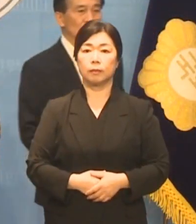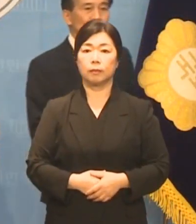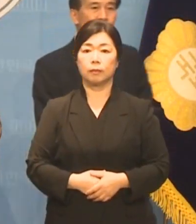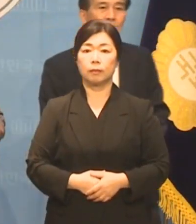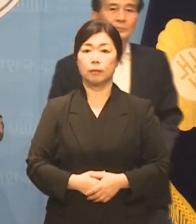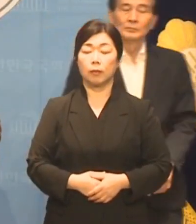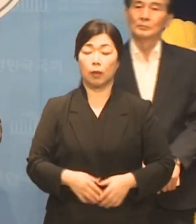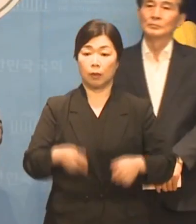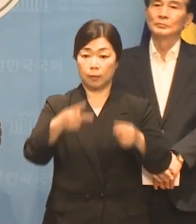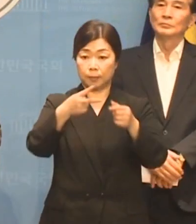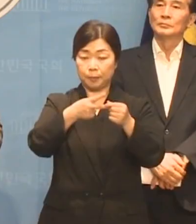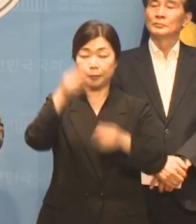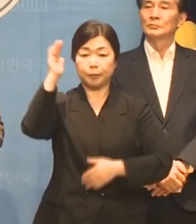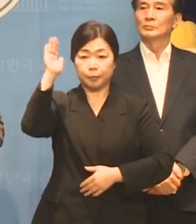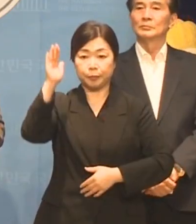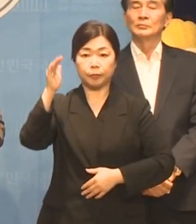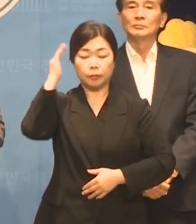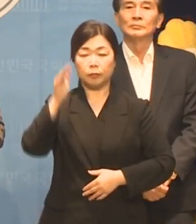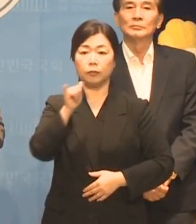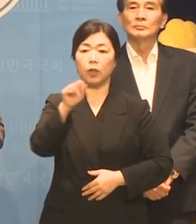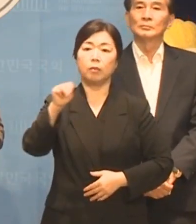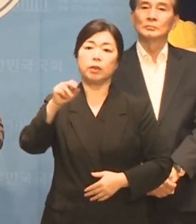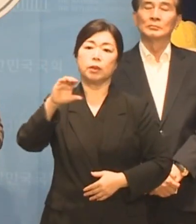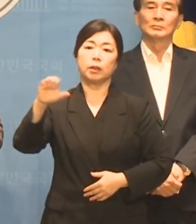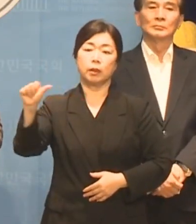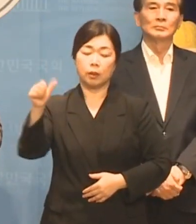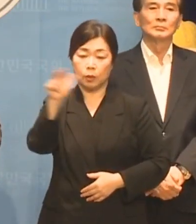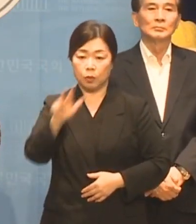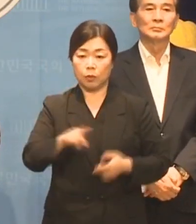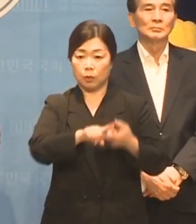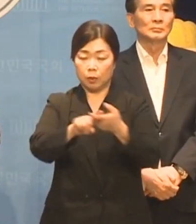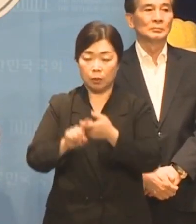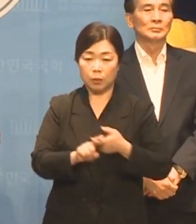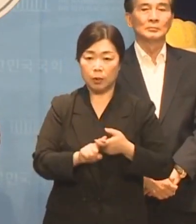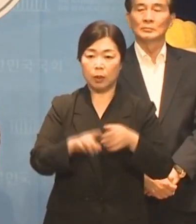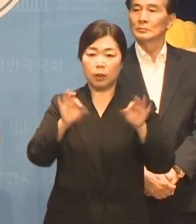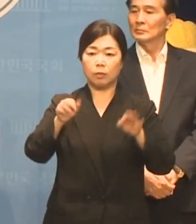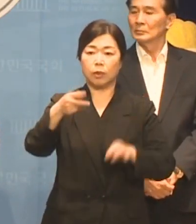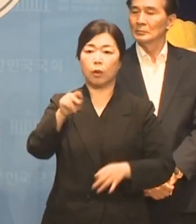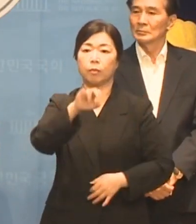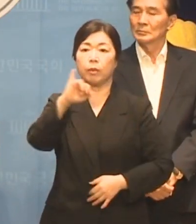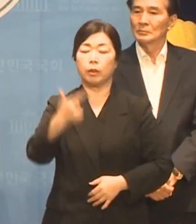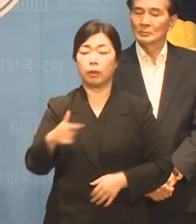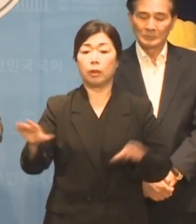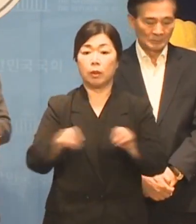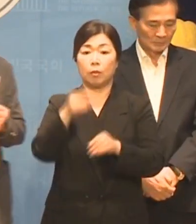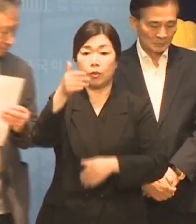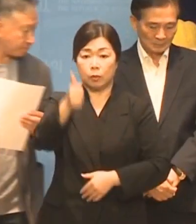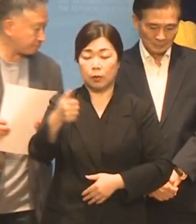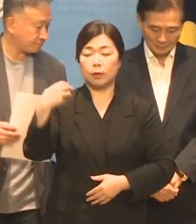예, 두 번째 발언은 한국 YMCA 전국연맹 김경민 사무총장께서 해주시겠습니다.